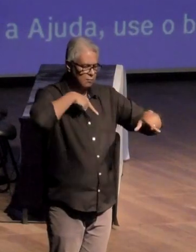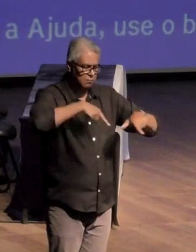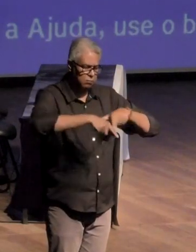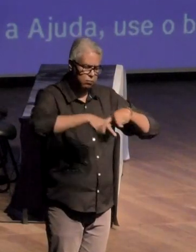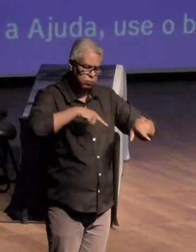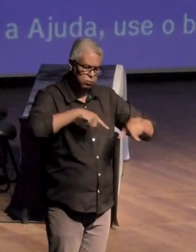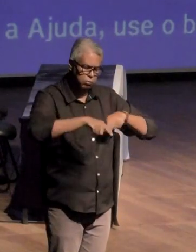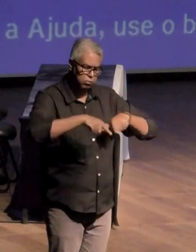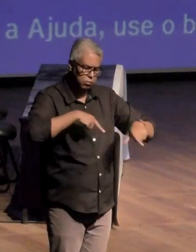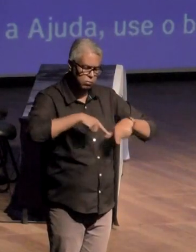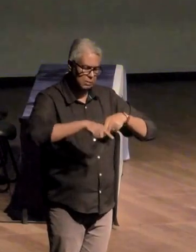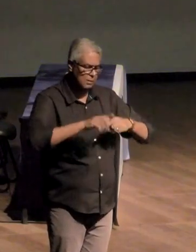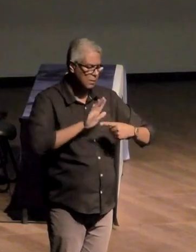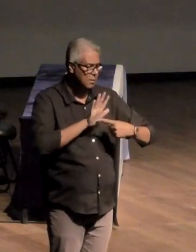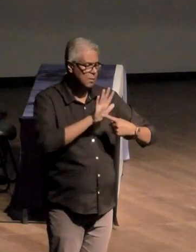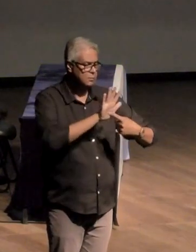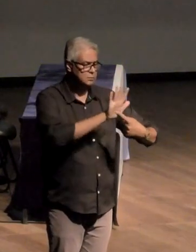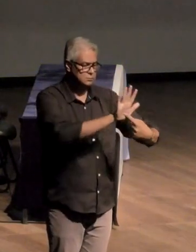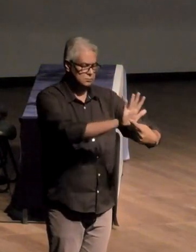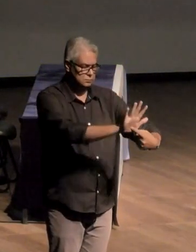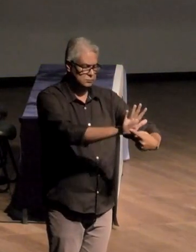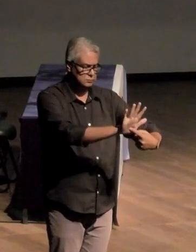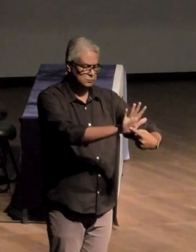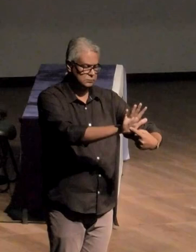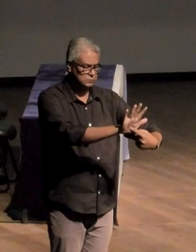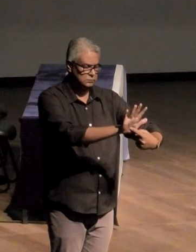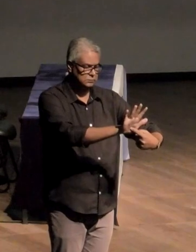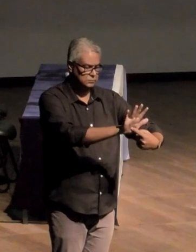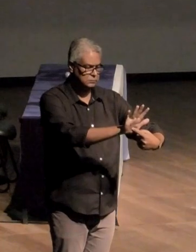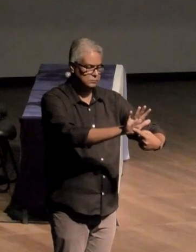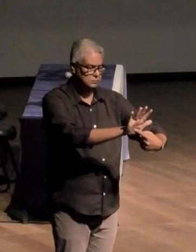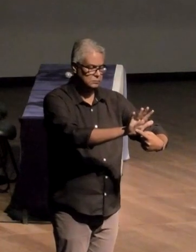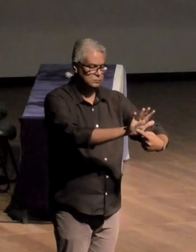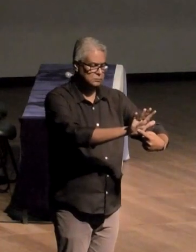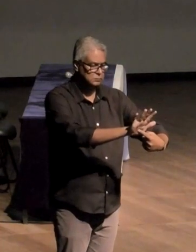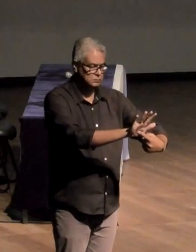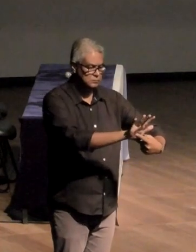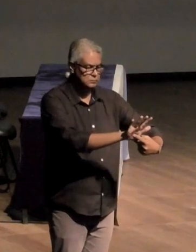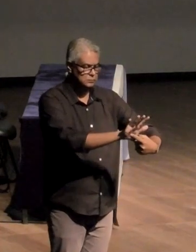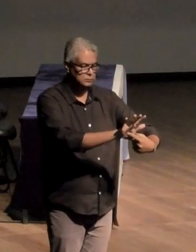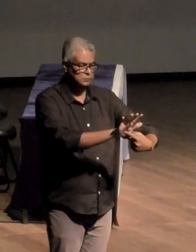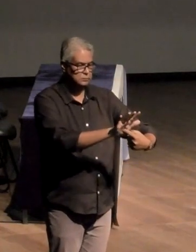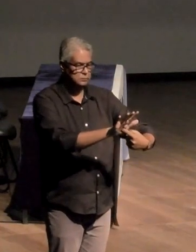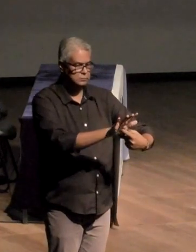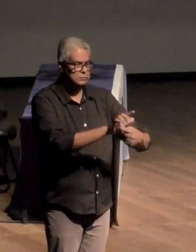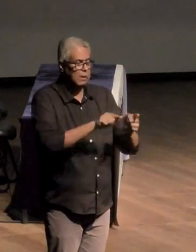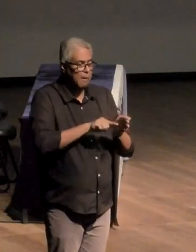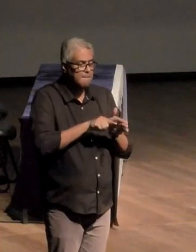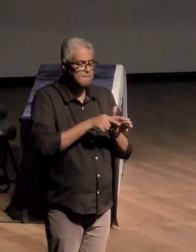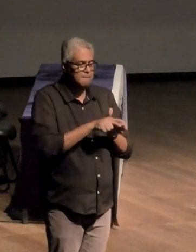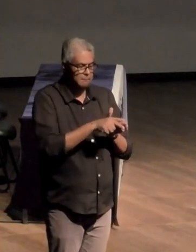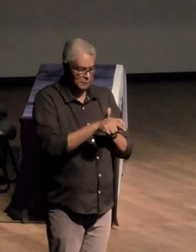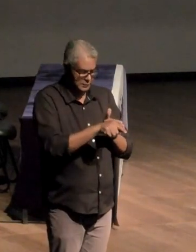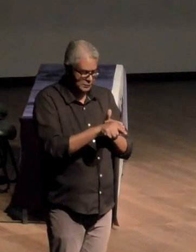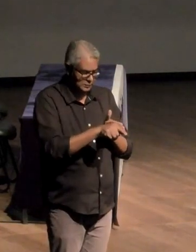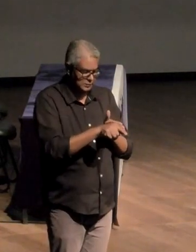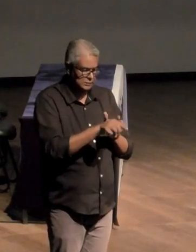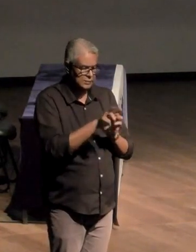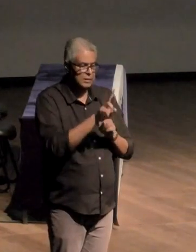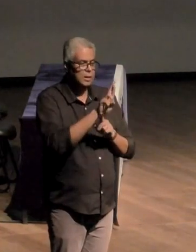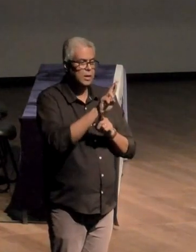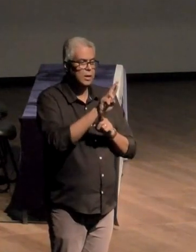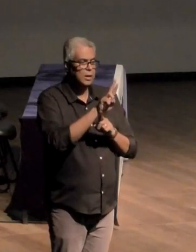um trabalho mostrando é uma é uma tese de doutorado foi a Ruth Costa